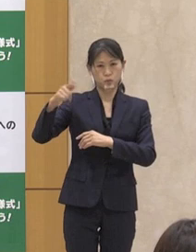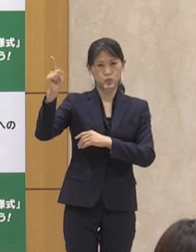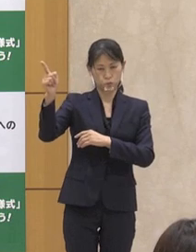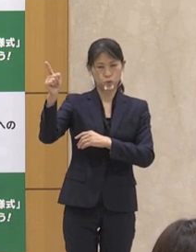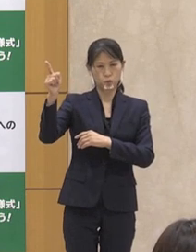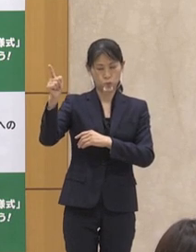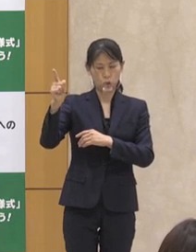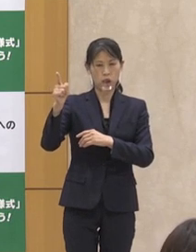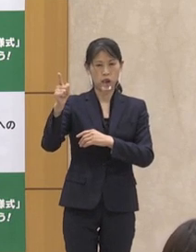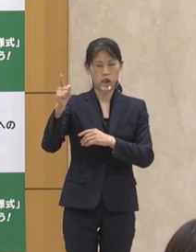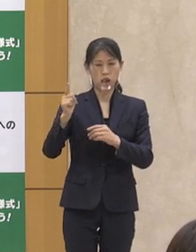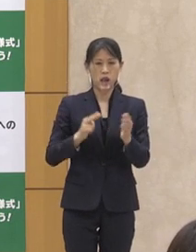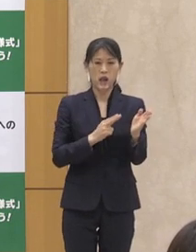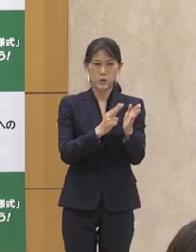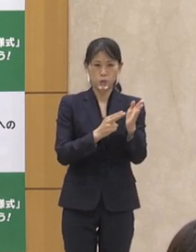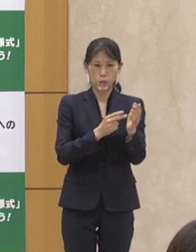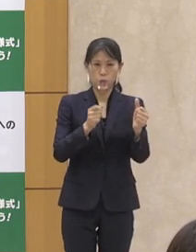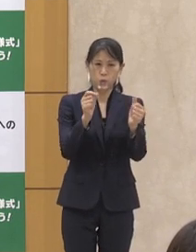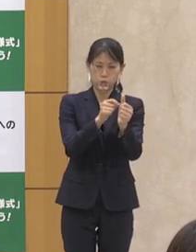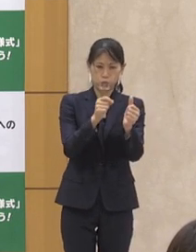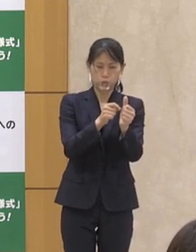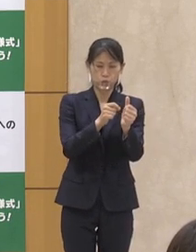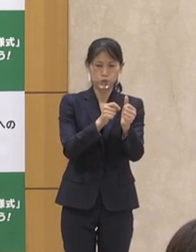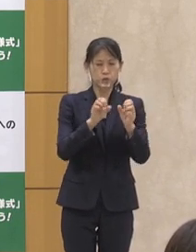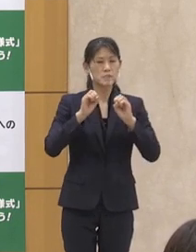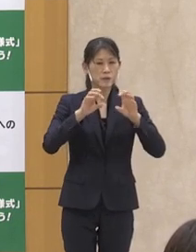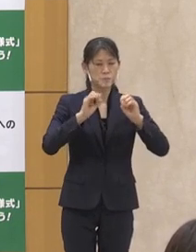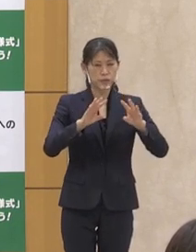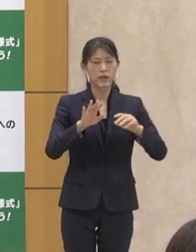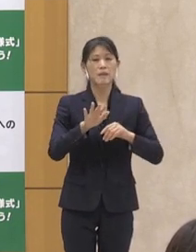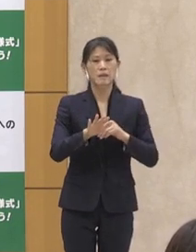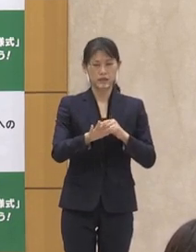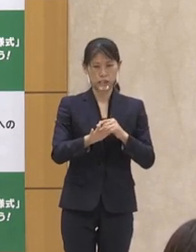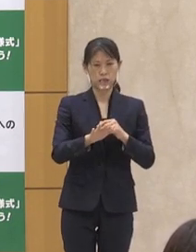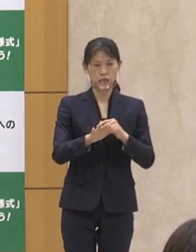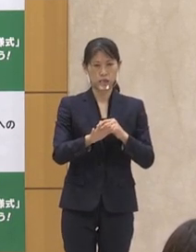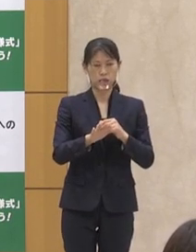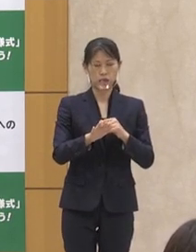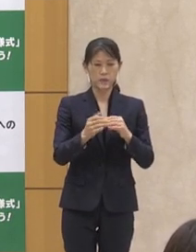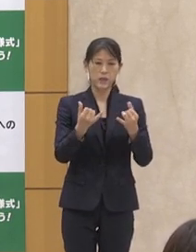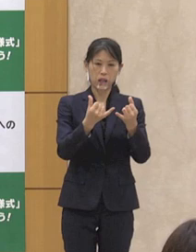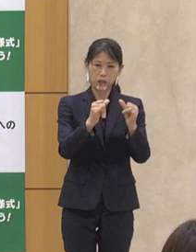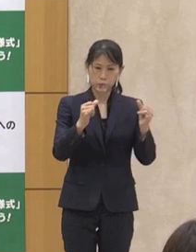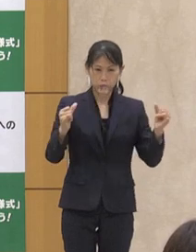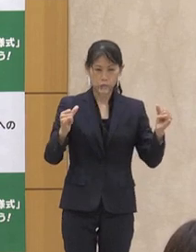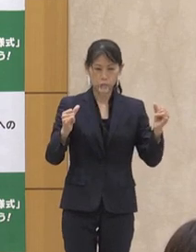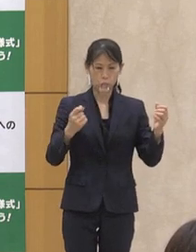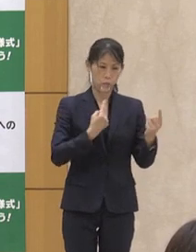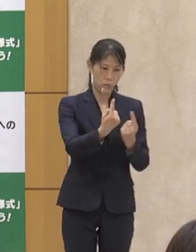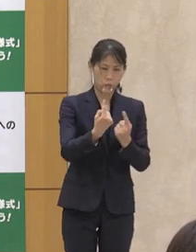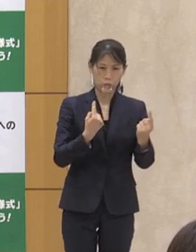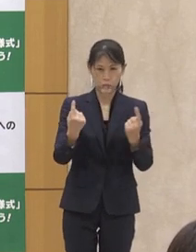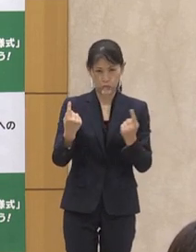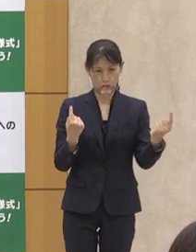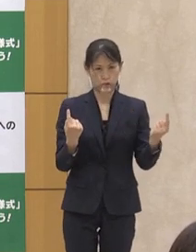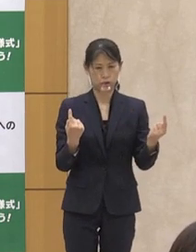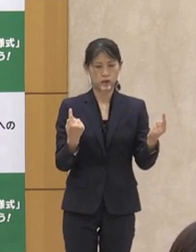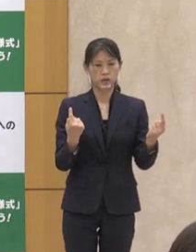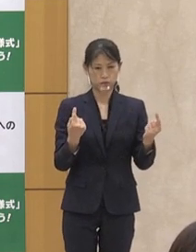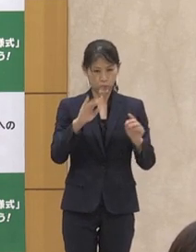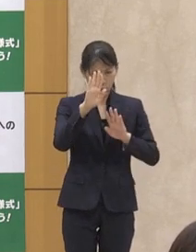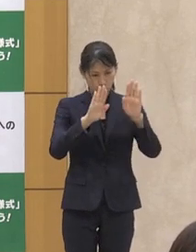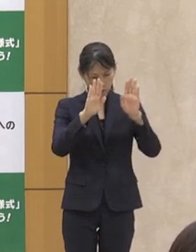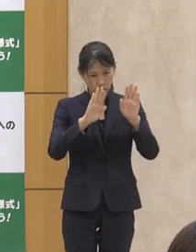中で迎えたお盆について、帰省や行楽客がどのように推移したと受け止めているか、知事の所感をお伺いしたい